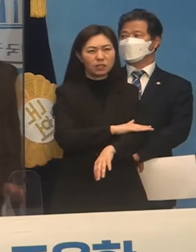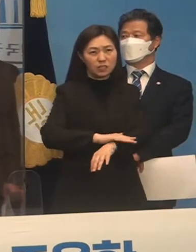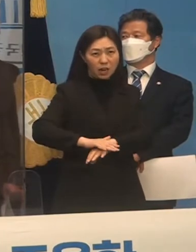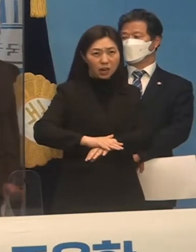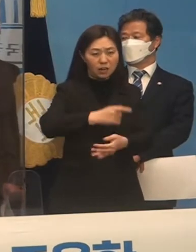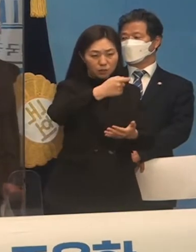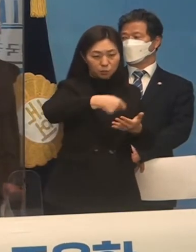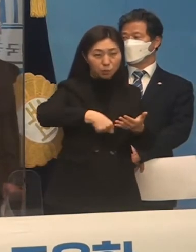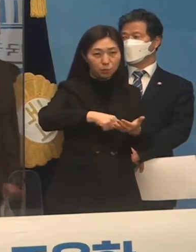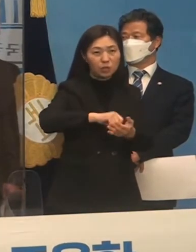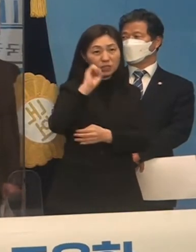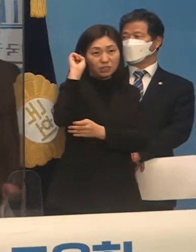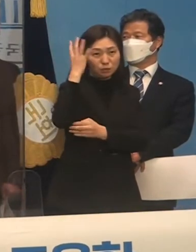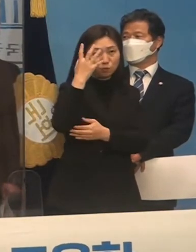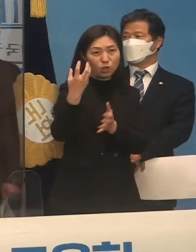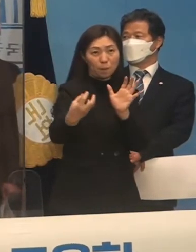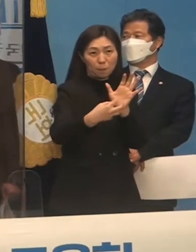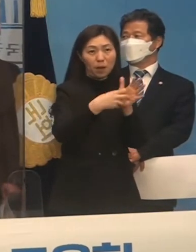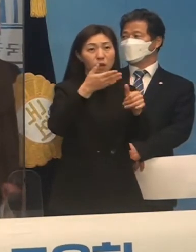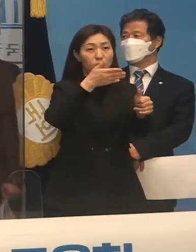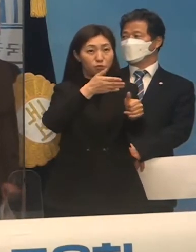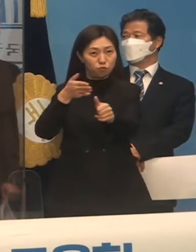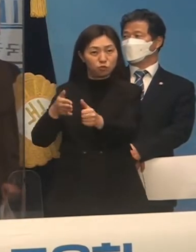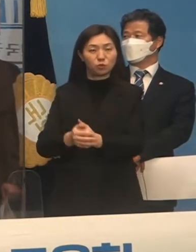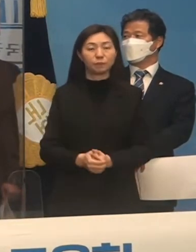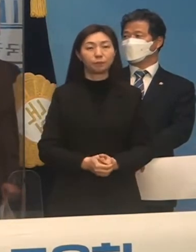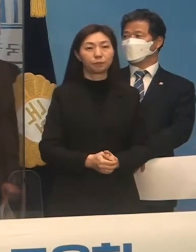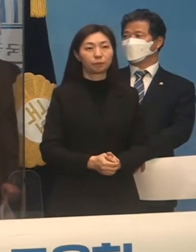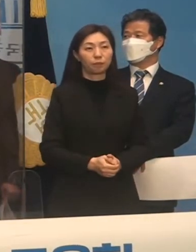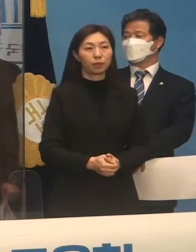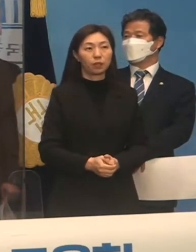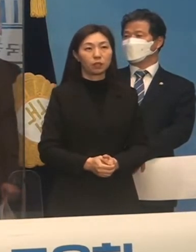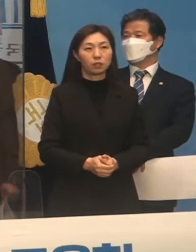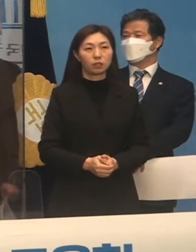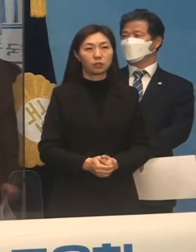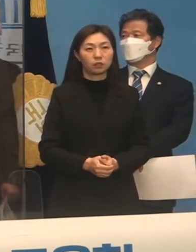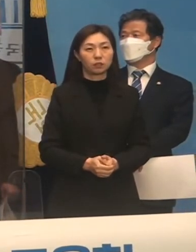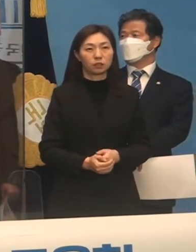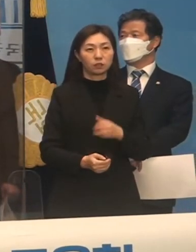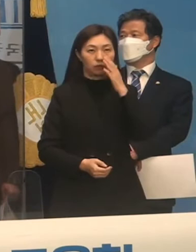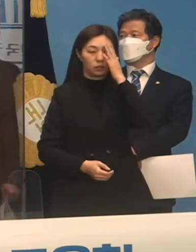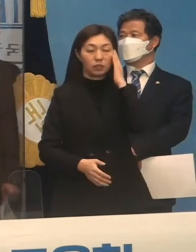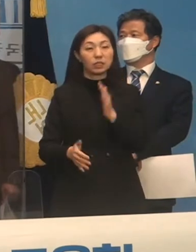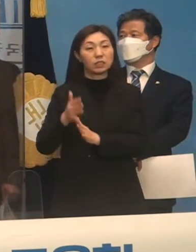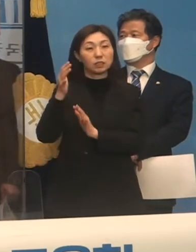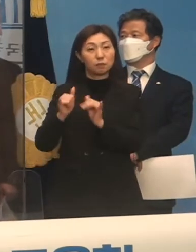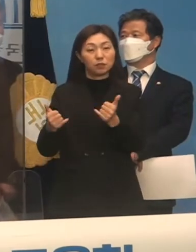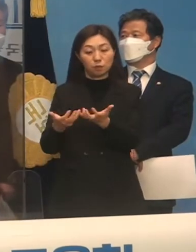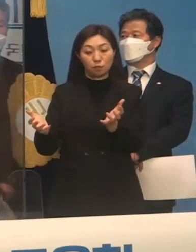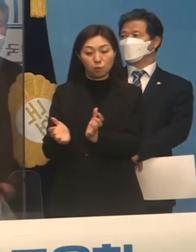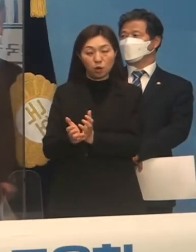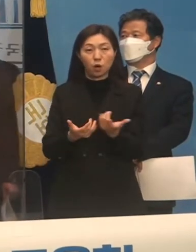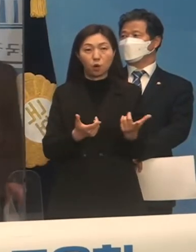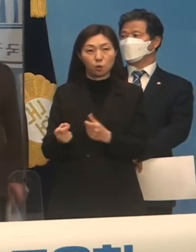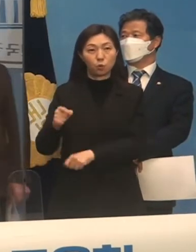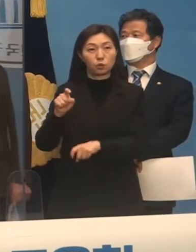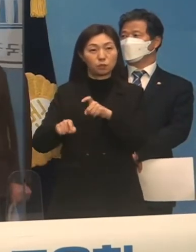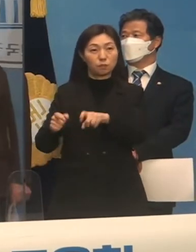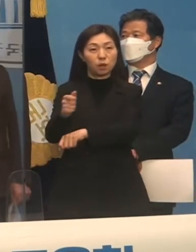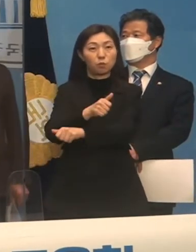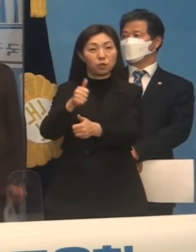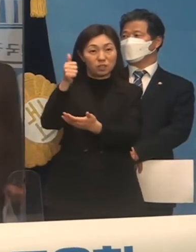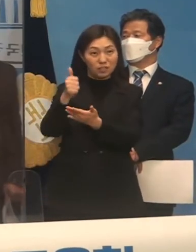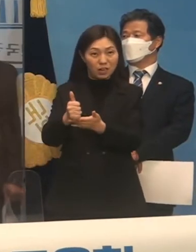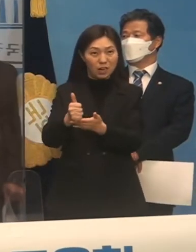바랍니다. 감사합니다. 그럼 먼저 순서에 따라서 저희들 같이 저희 시민모임의 공동집행위원장이신 강인남